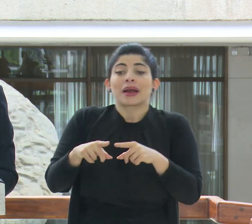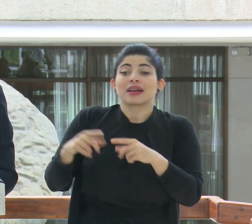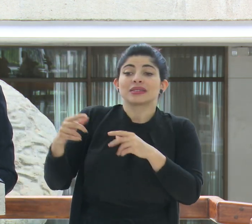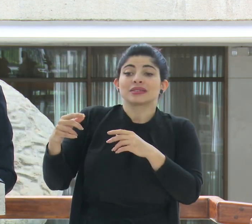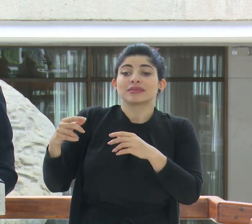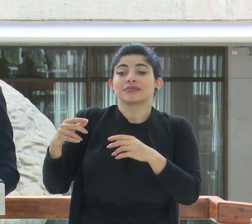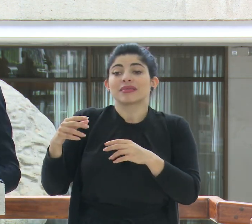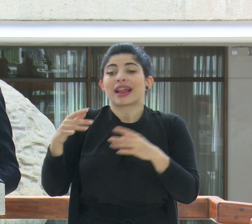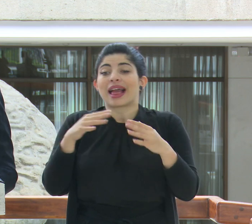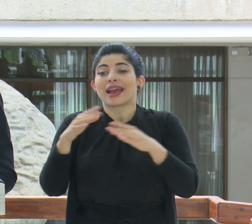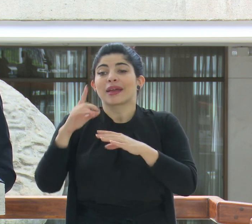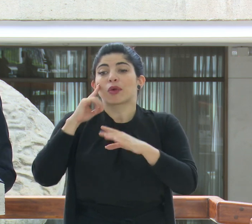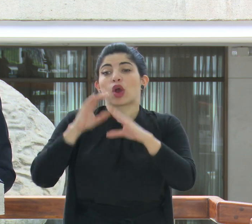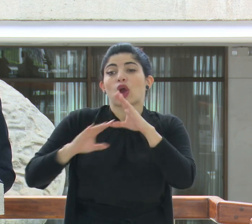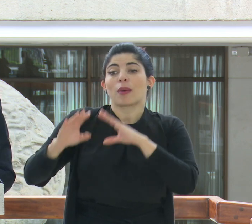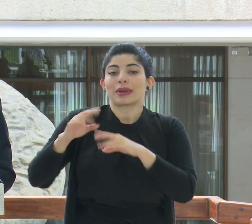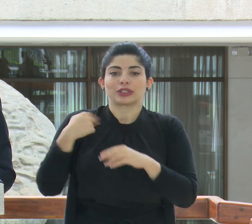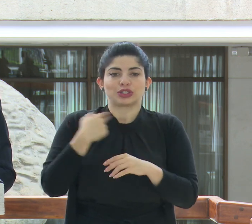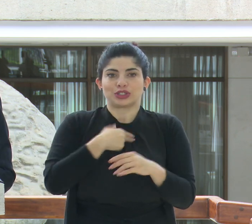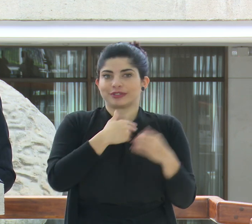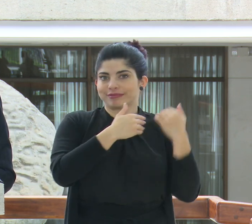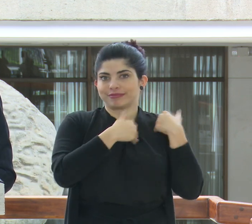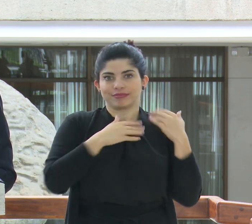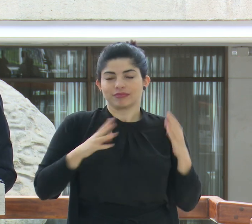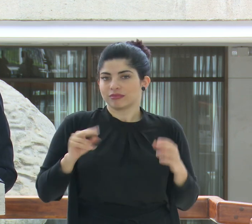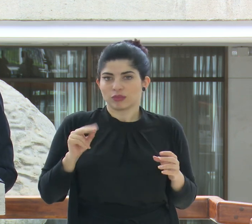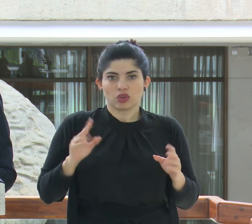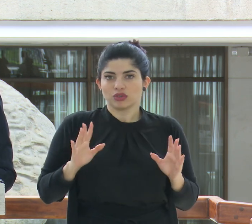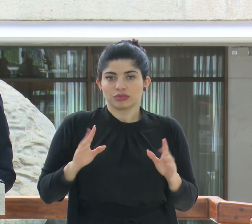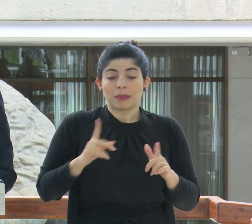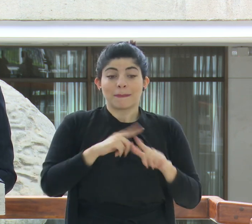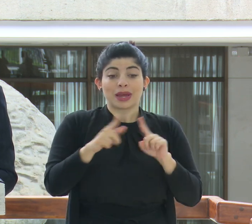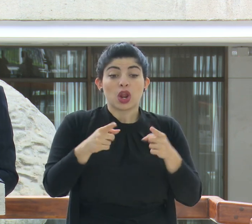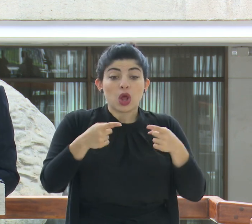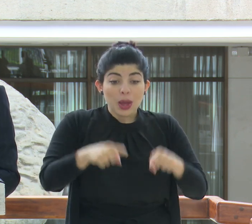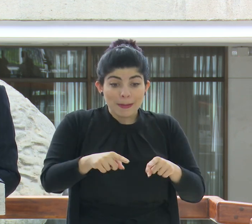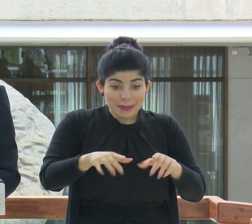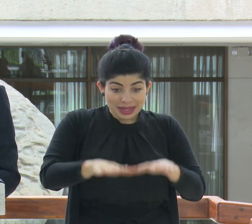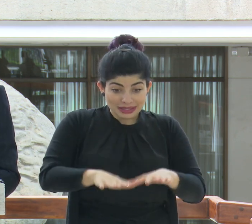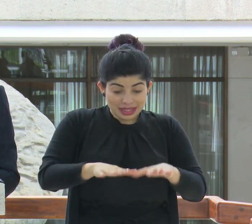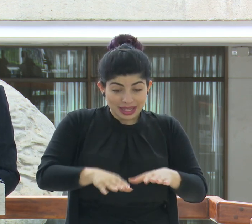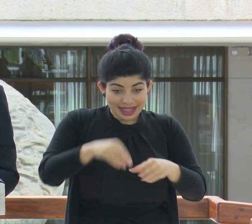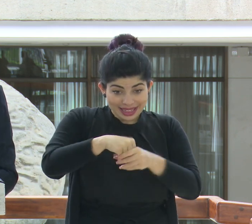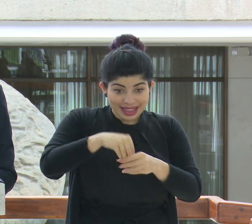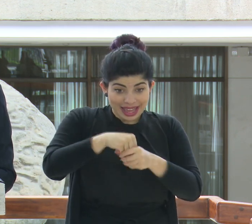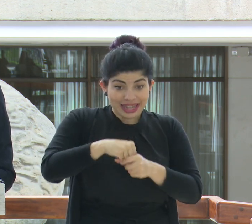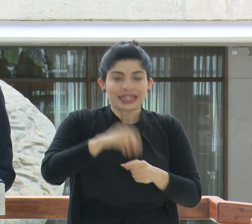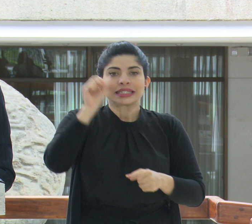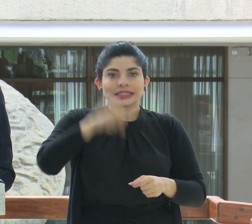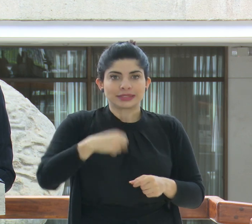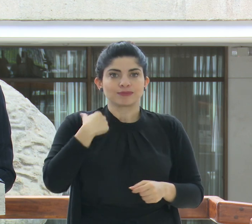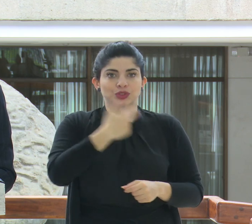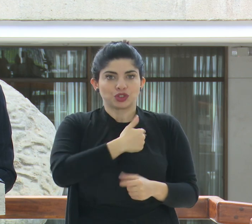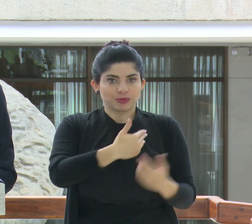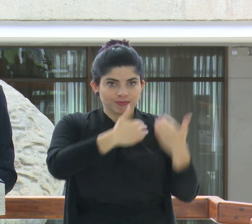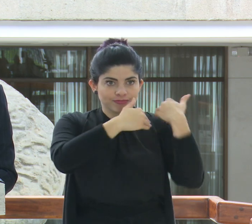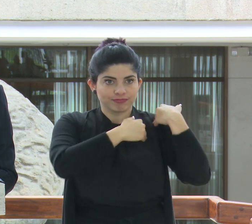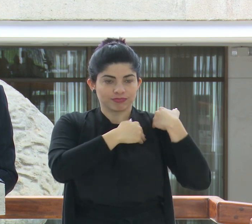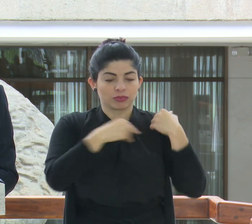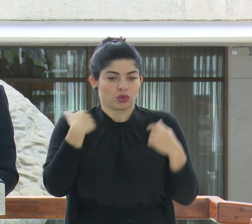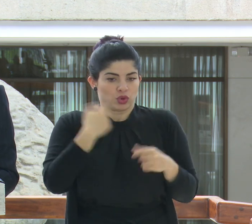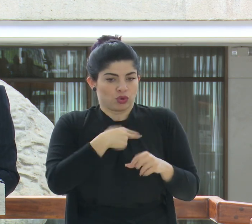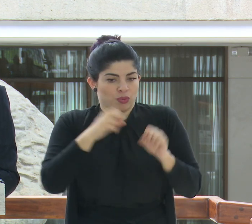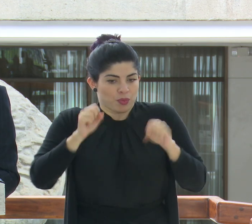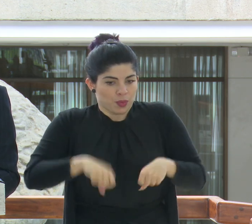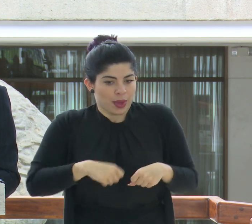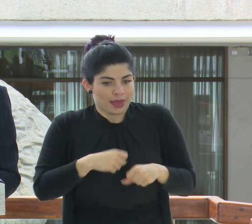guerra comercial, no es algo que esté en nuestras manos directamente. Pero lo que pasa en las condiciones internas sí está en nuestras manos y lo